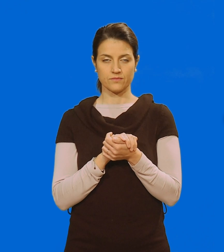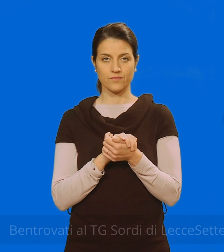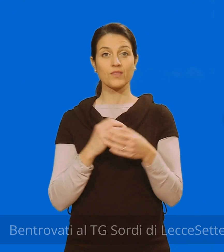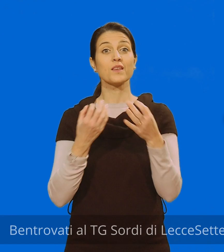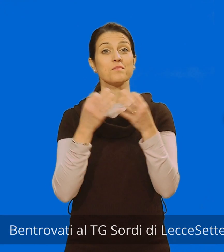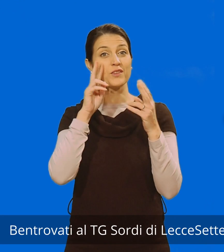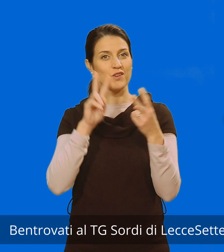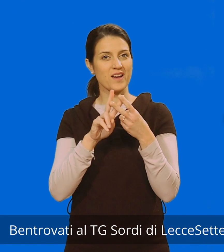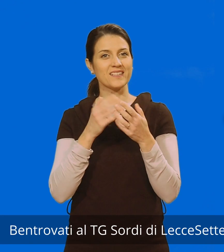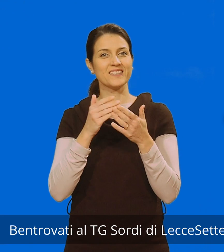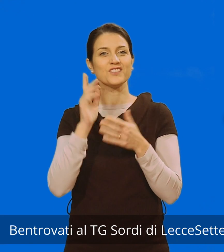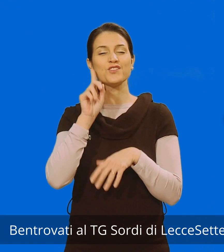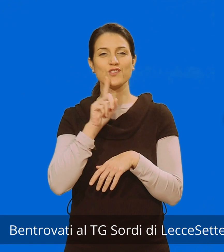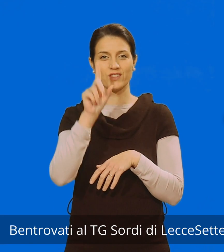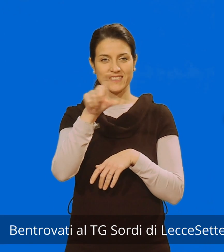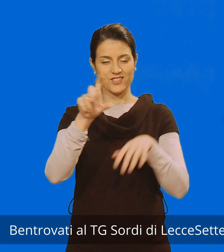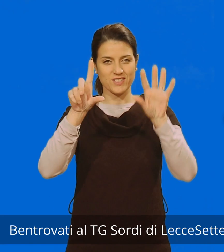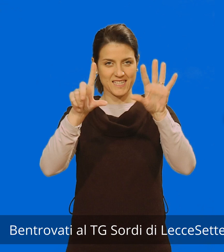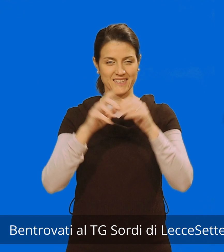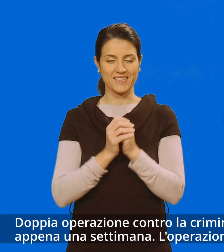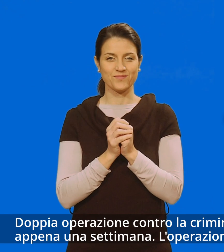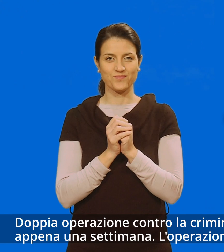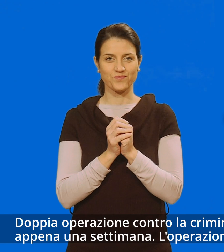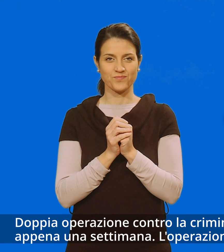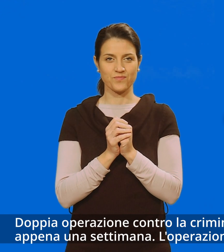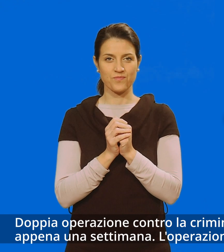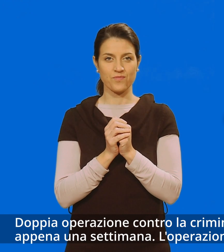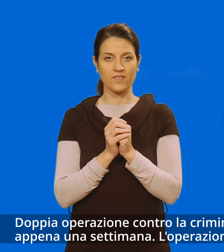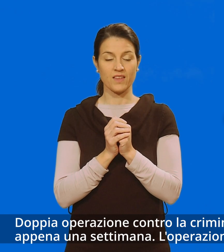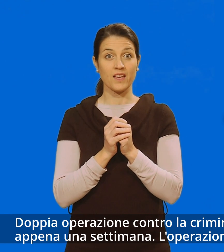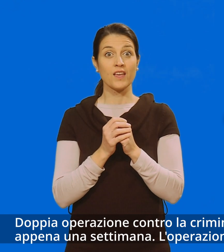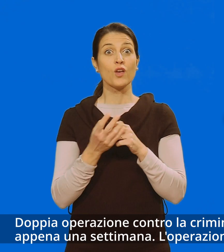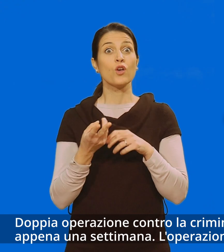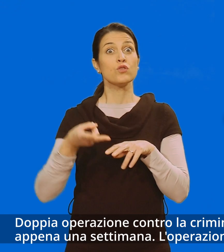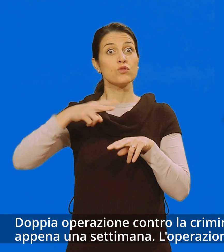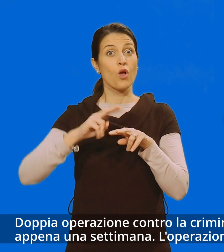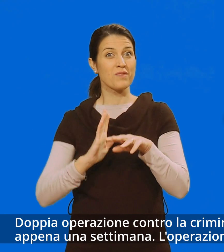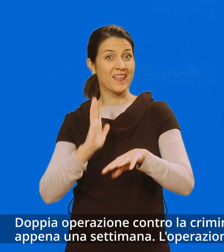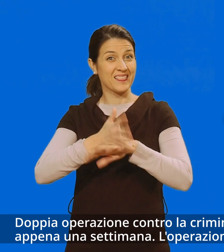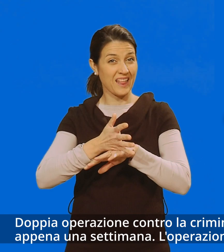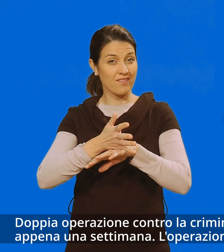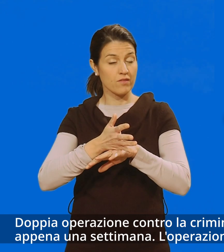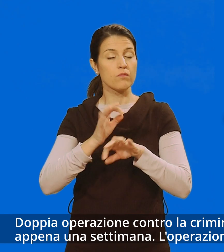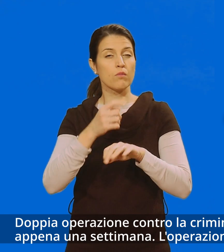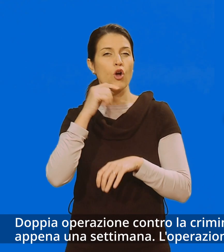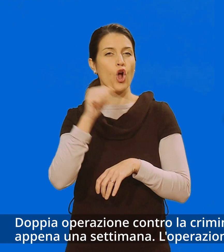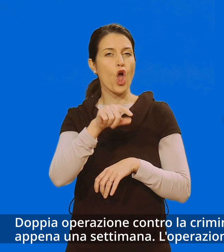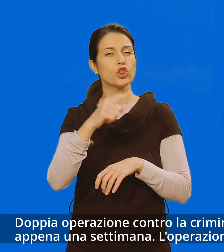bentrovati al tg sordi di lecce 7 doppia operazione contro la criminalità organizzata salentina